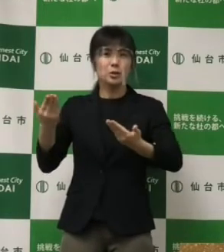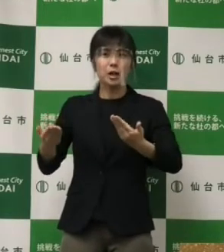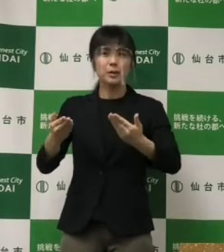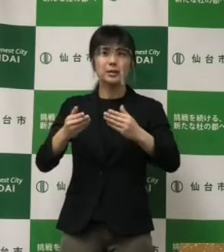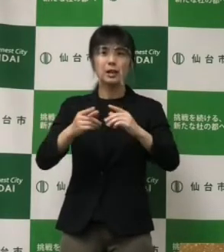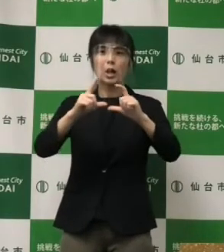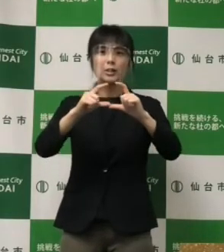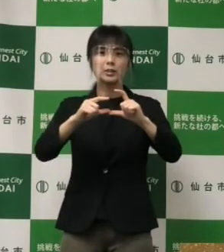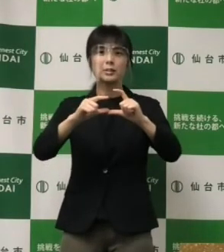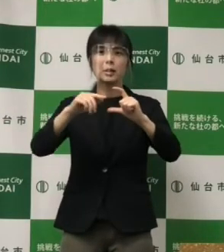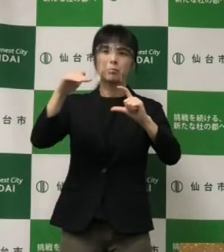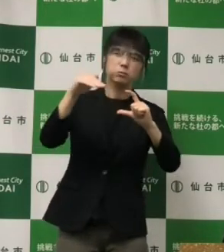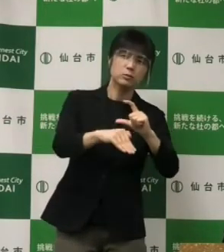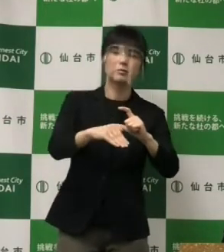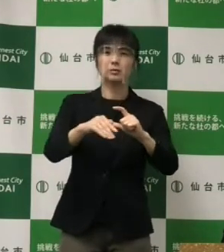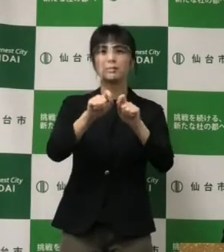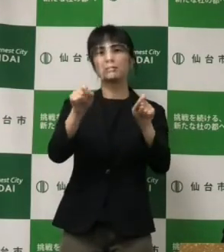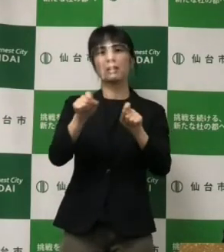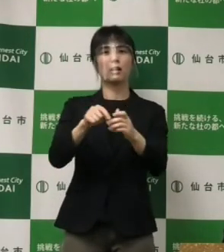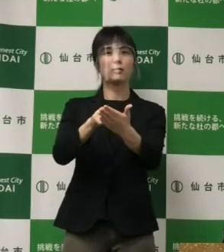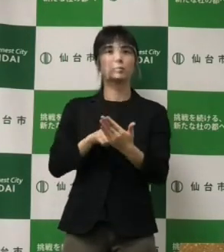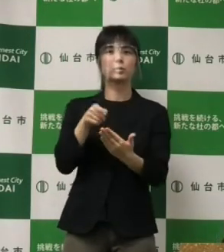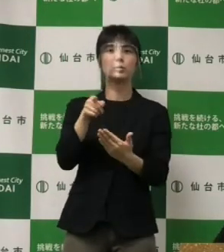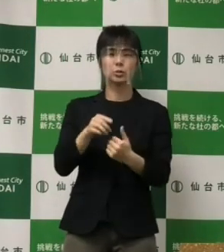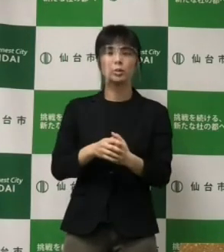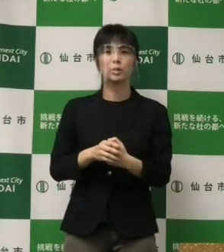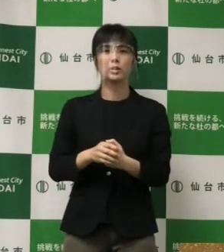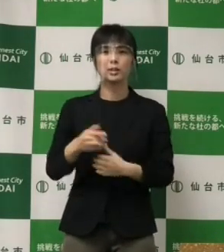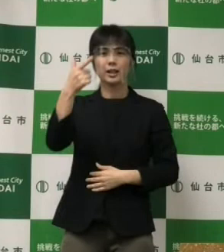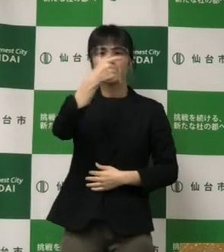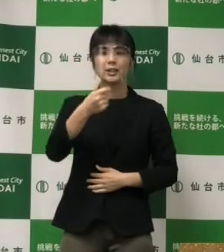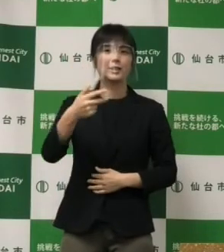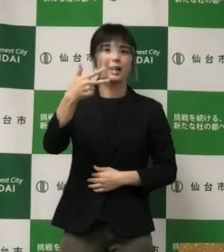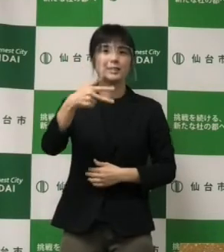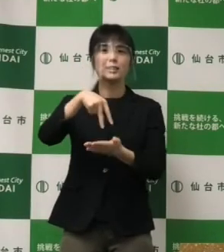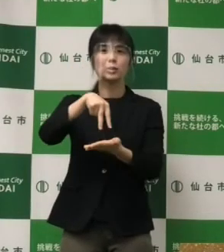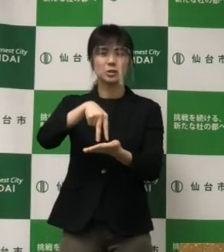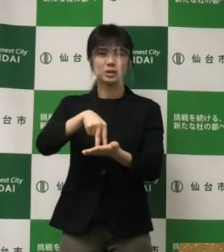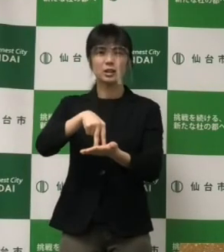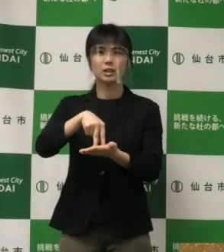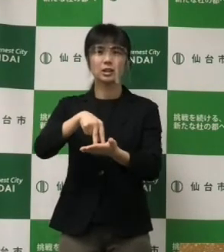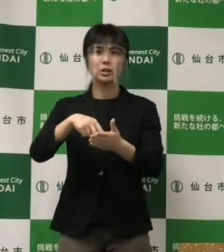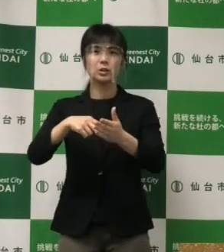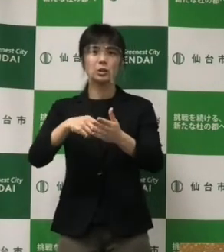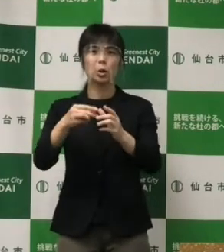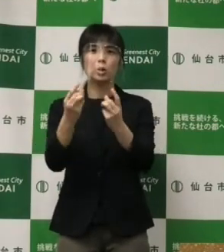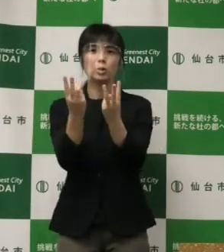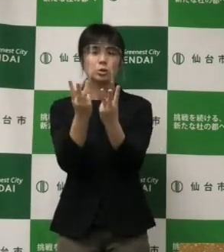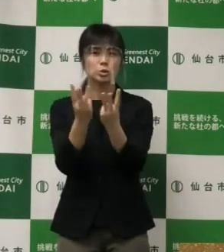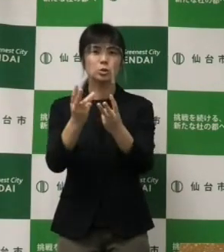で、都市部の抱える都市部として仙台市としての数値は出てはいないわけです